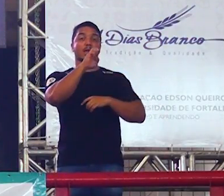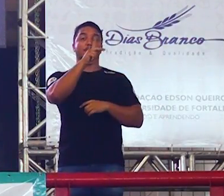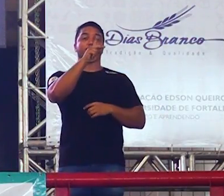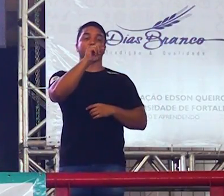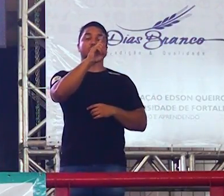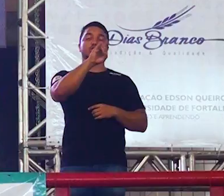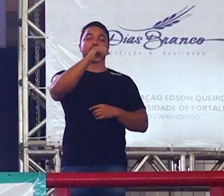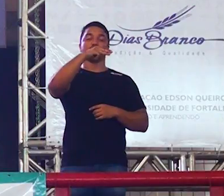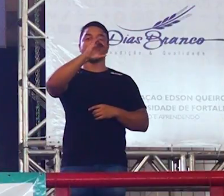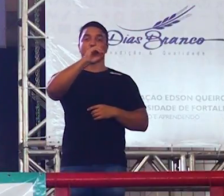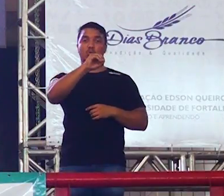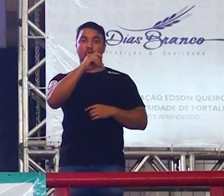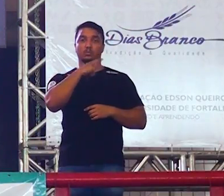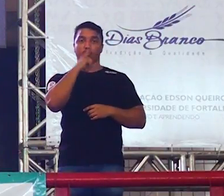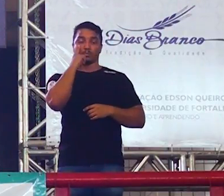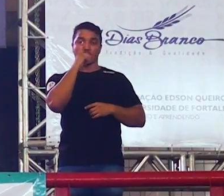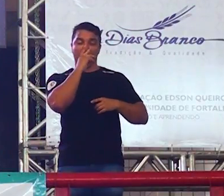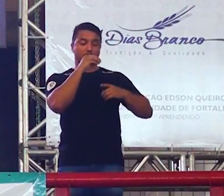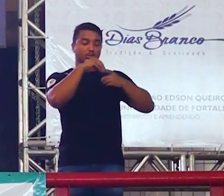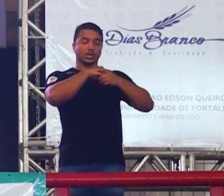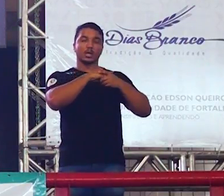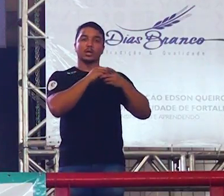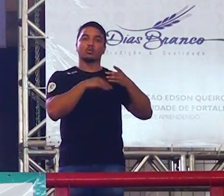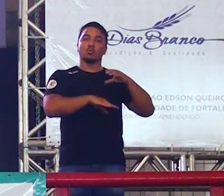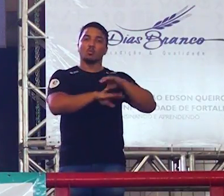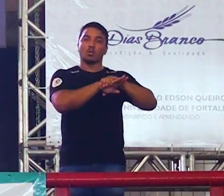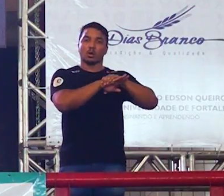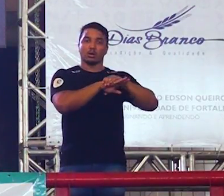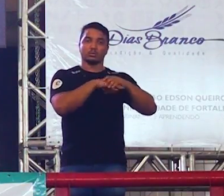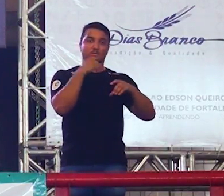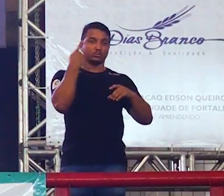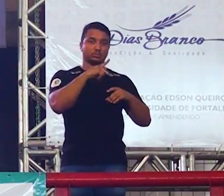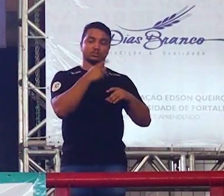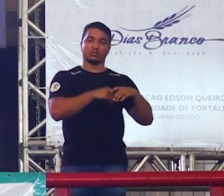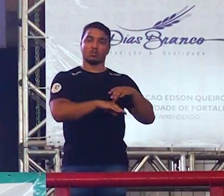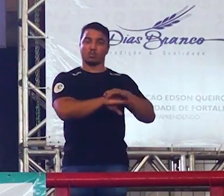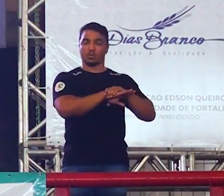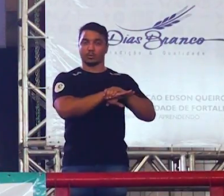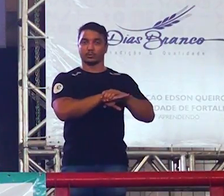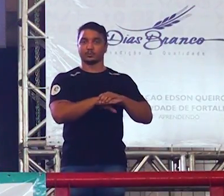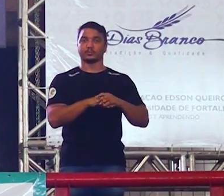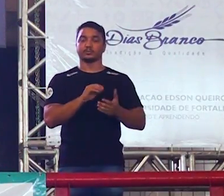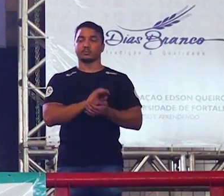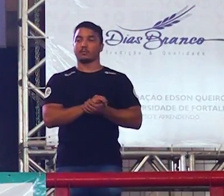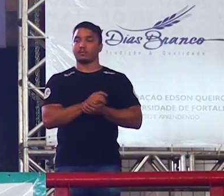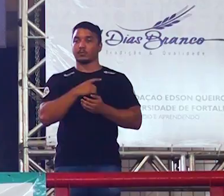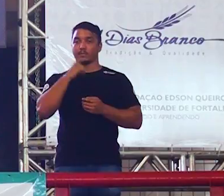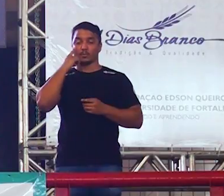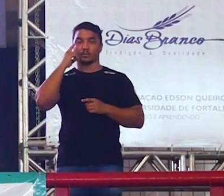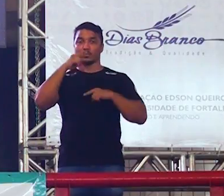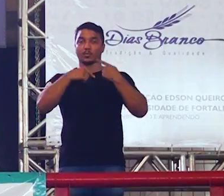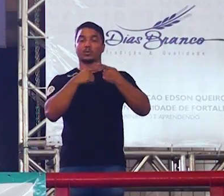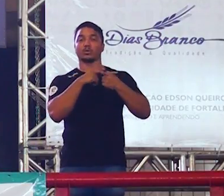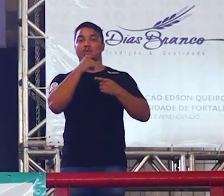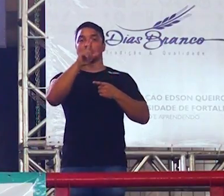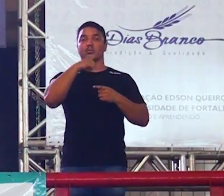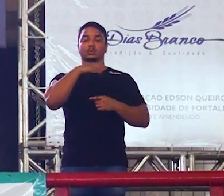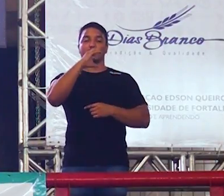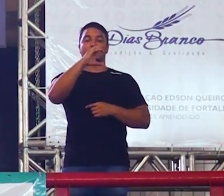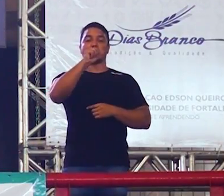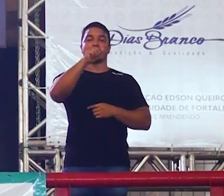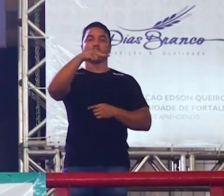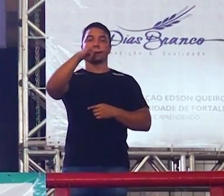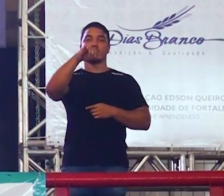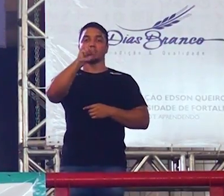vai armazenar os espermatozoides produzidos. Depois nós temos os